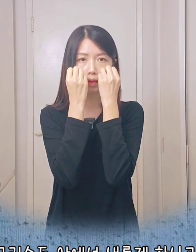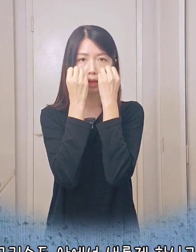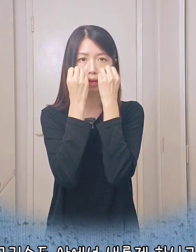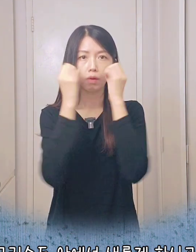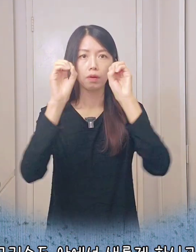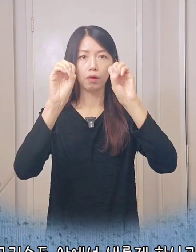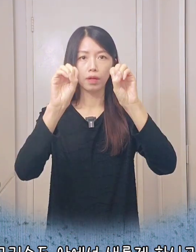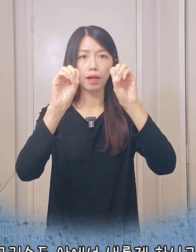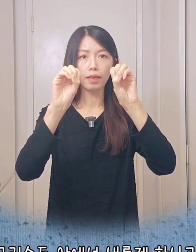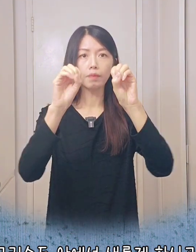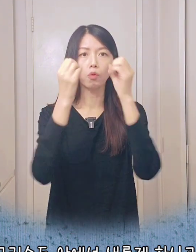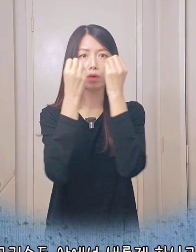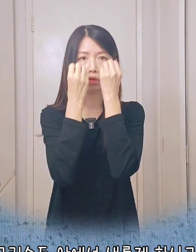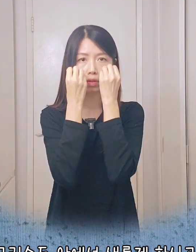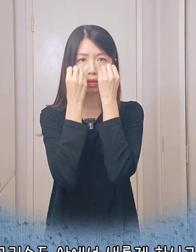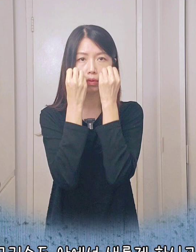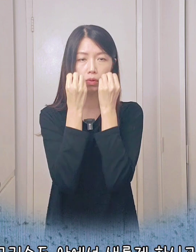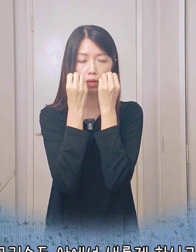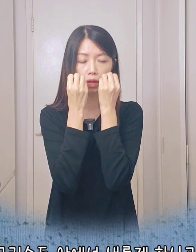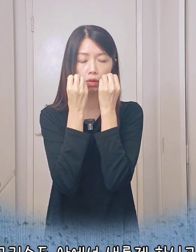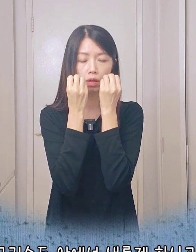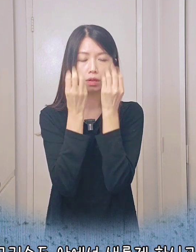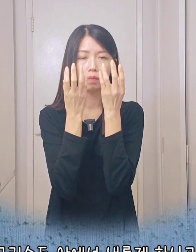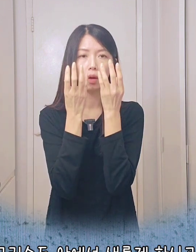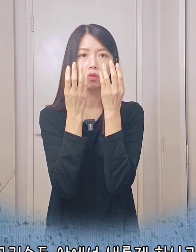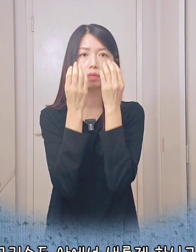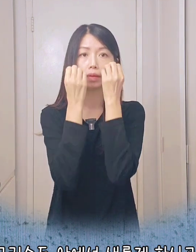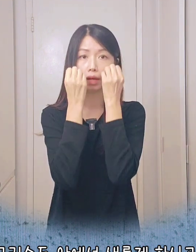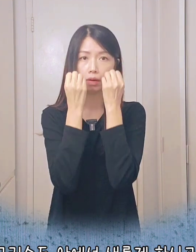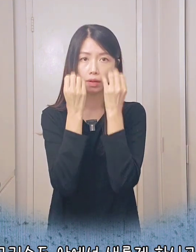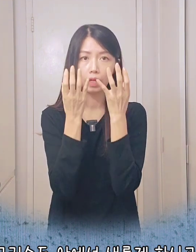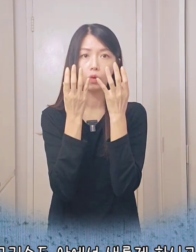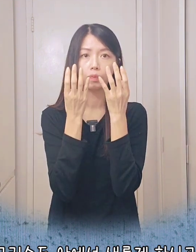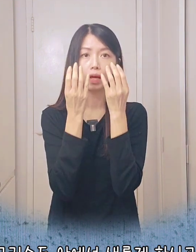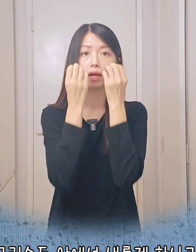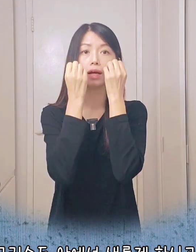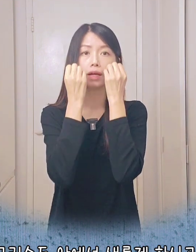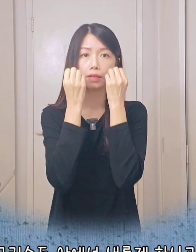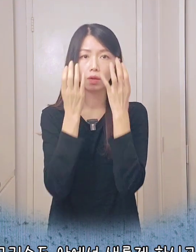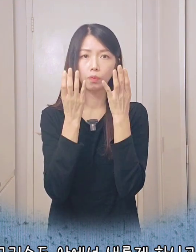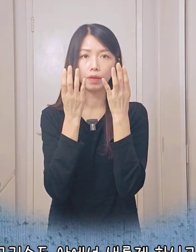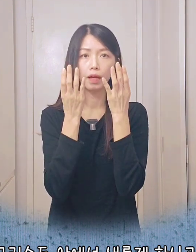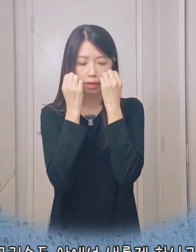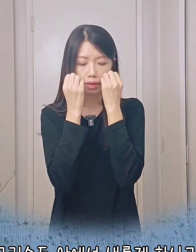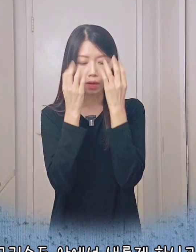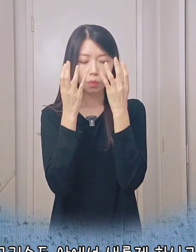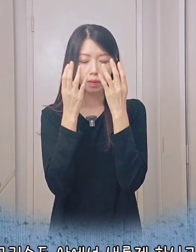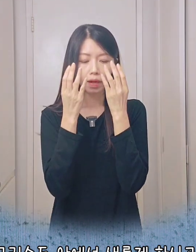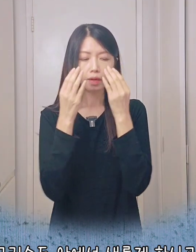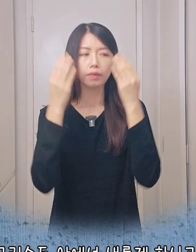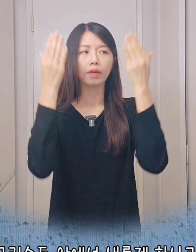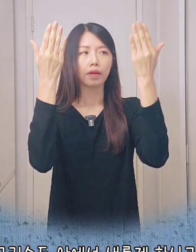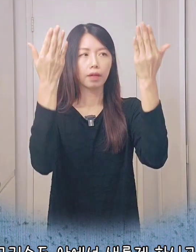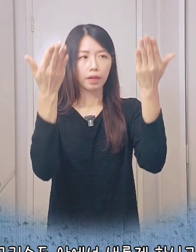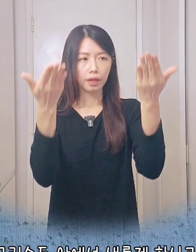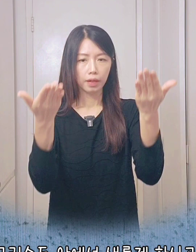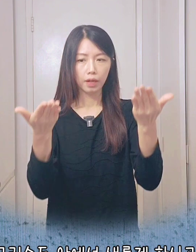눈 밑에서 이렇게 살짝만 오므려 주시고 이거를 펴주시면 돼요. 새롭다, 새롭다,